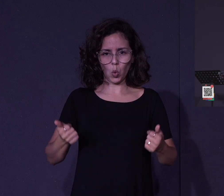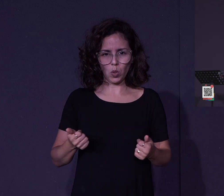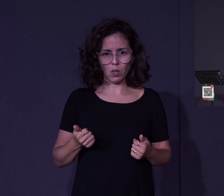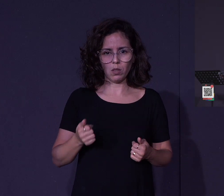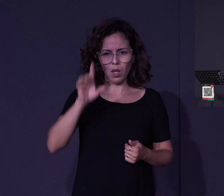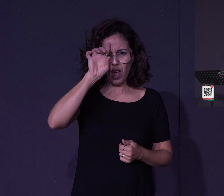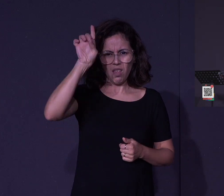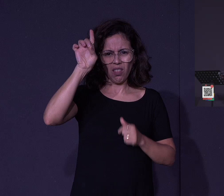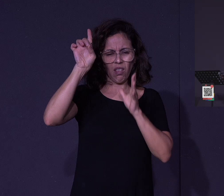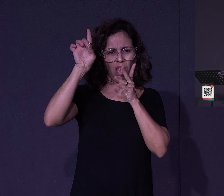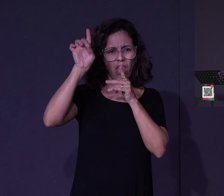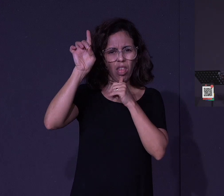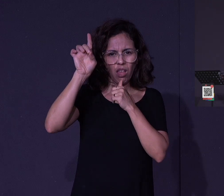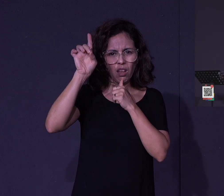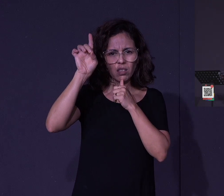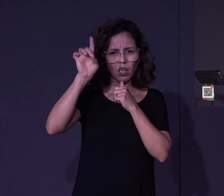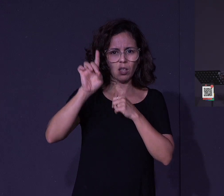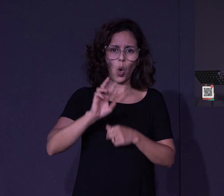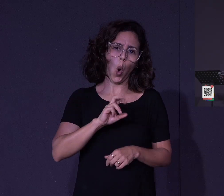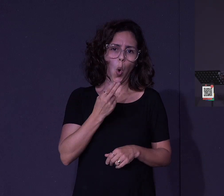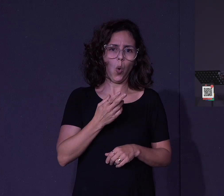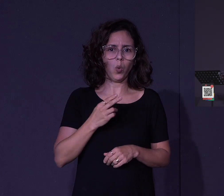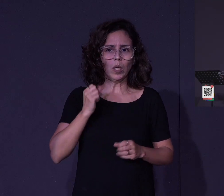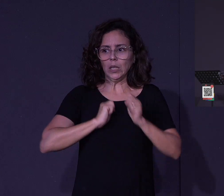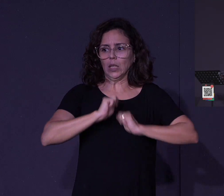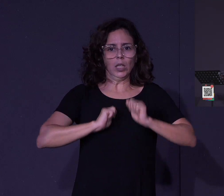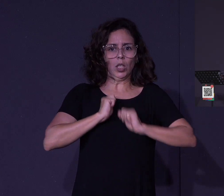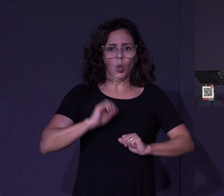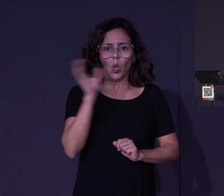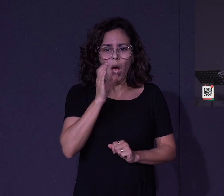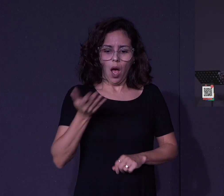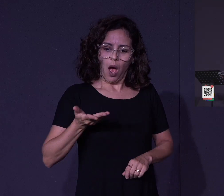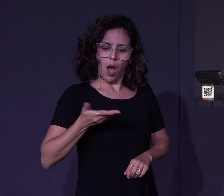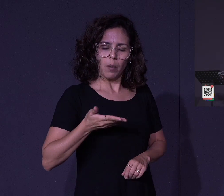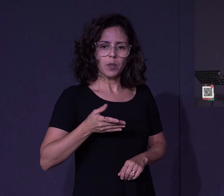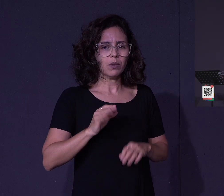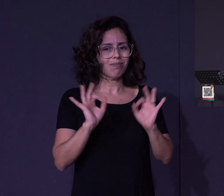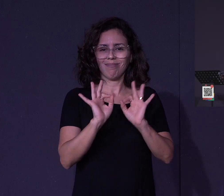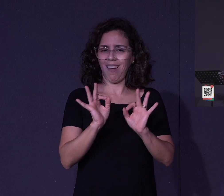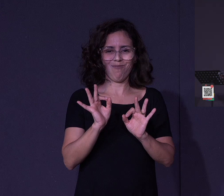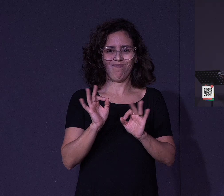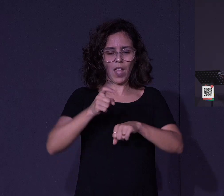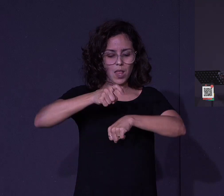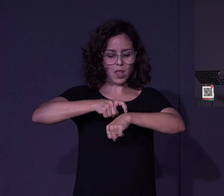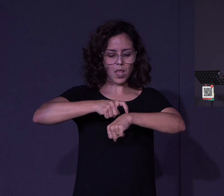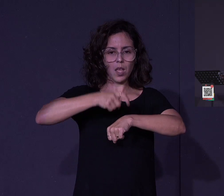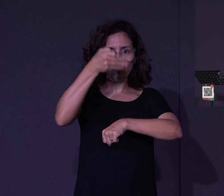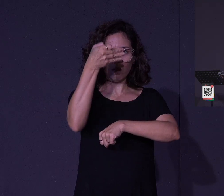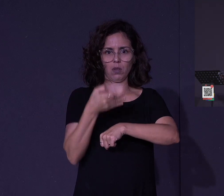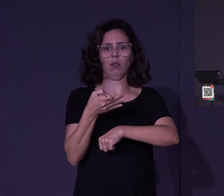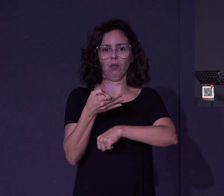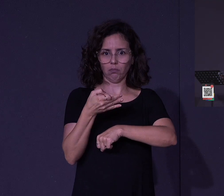nem muito menos adiantamentos, porque Ele sempre age no momento oportuno, devido, exato. Na ação